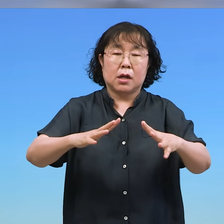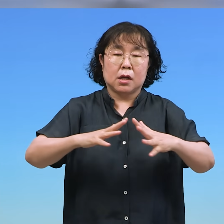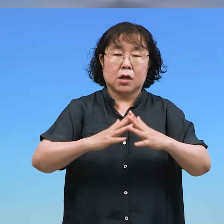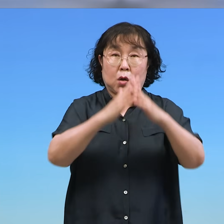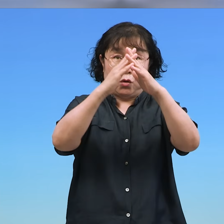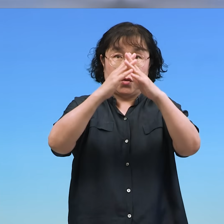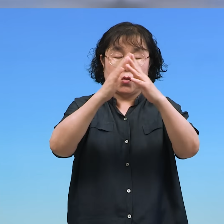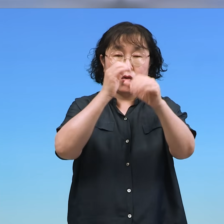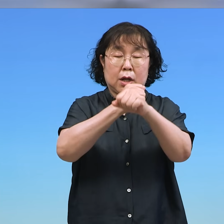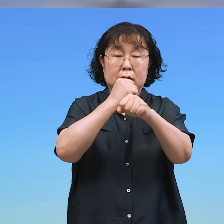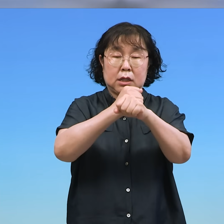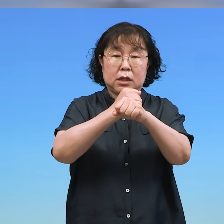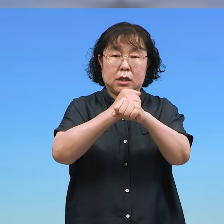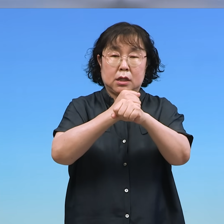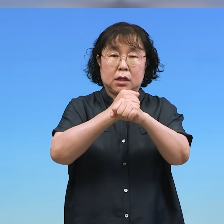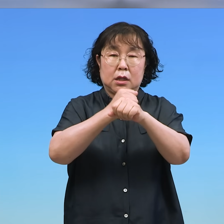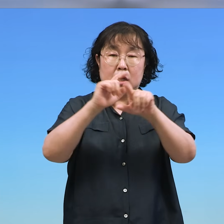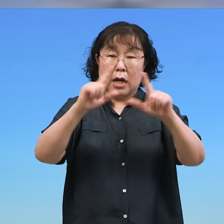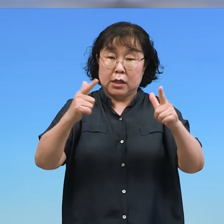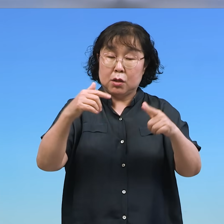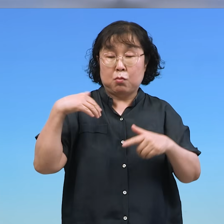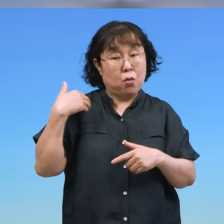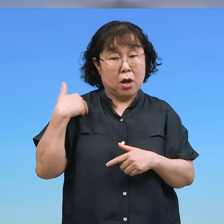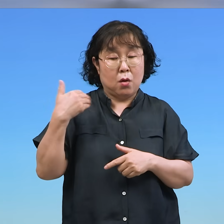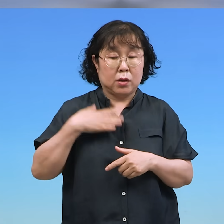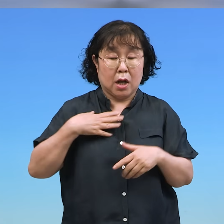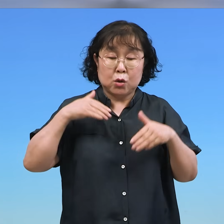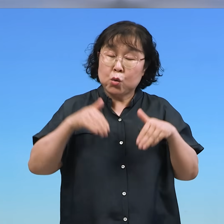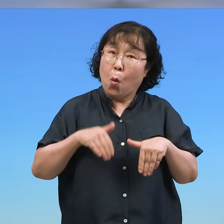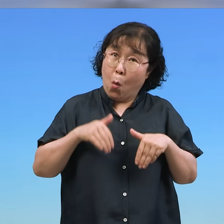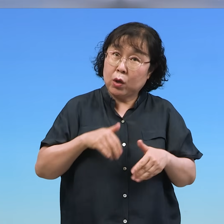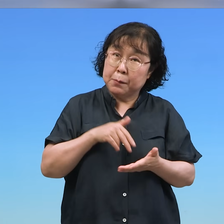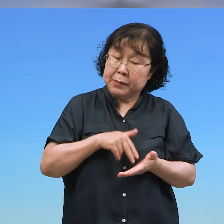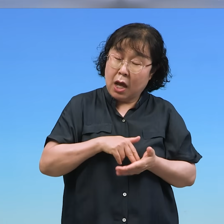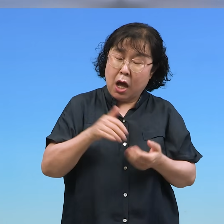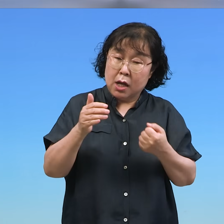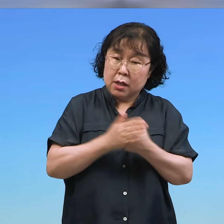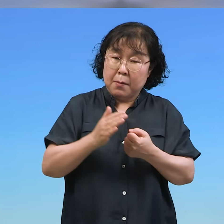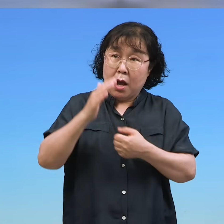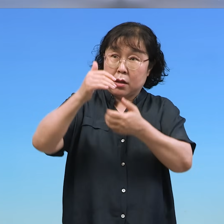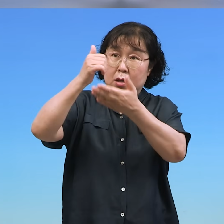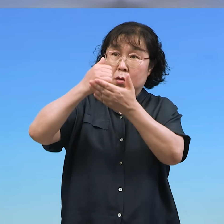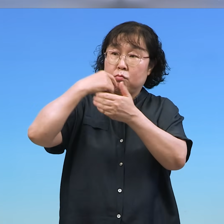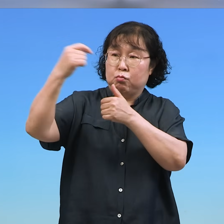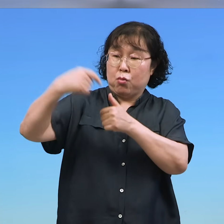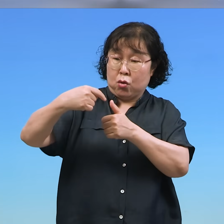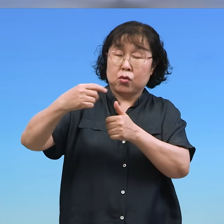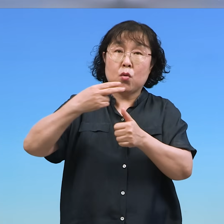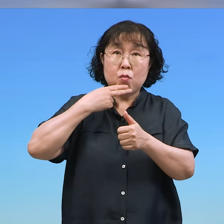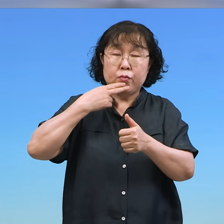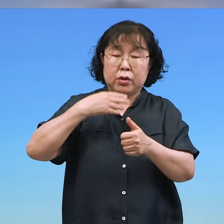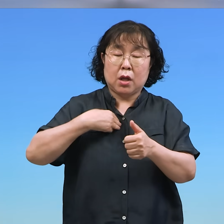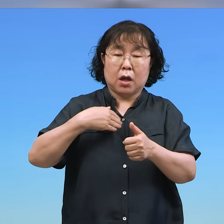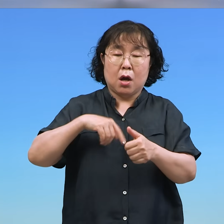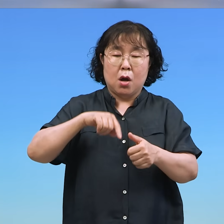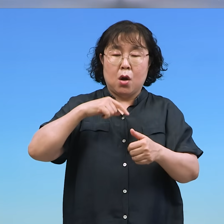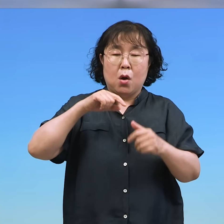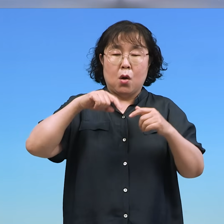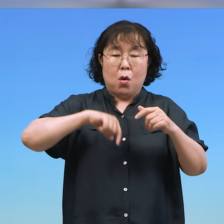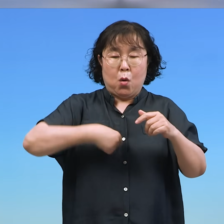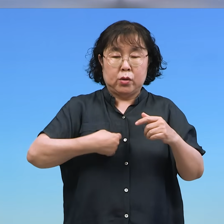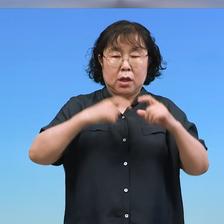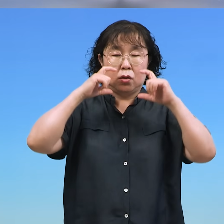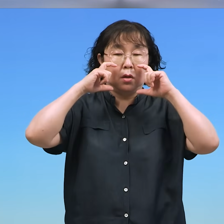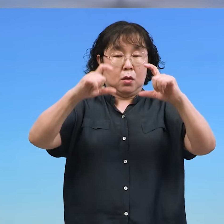교회를 건축할지 안 할지 나는 모릅니다. 종인 제가 어떻게 함부로 그런 걸 제가 그렇게